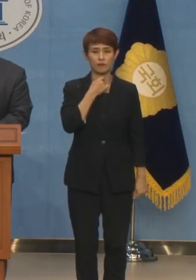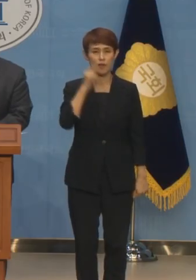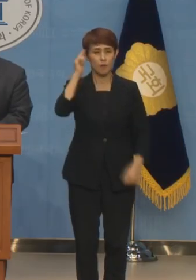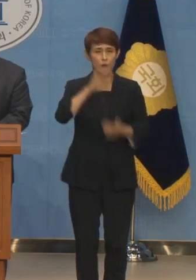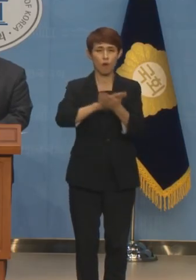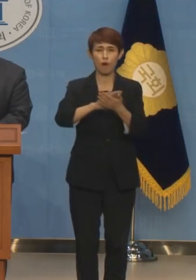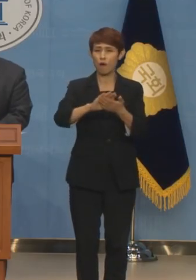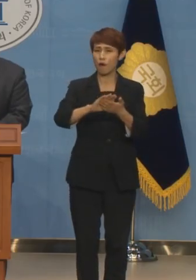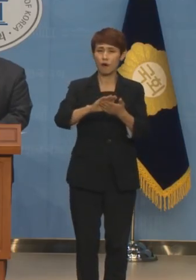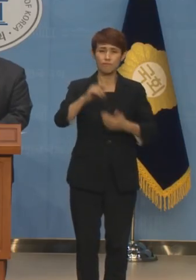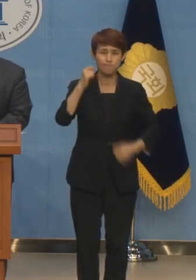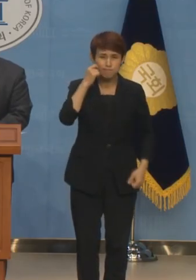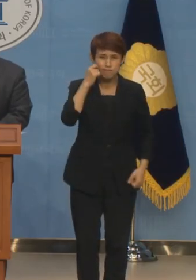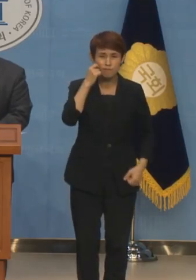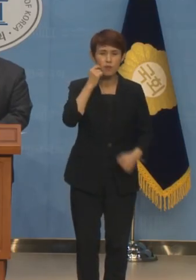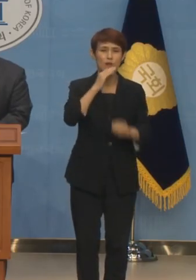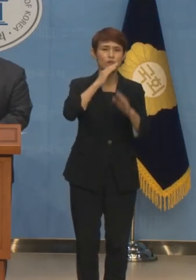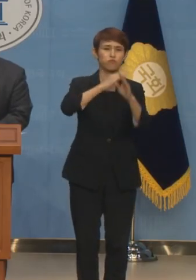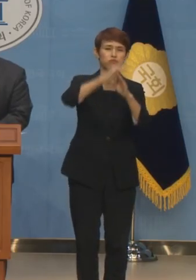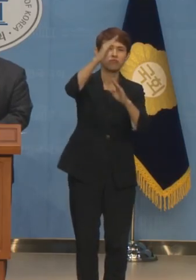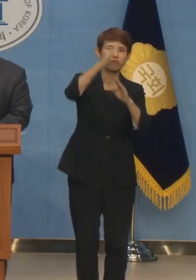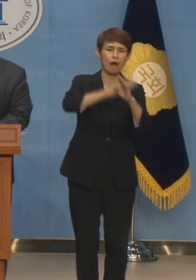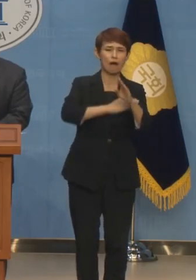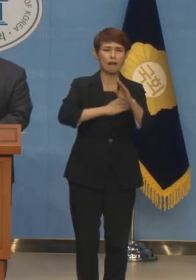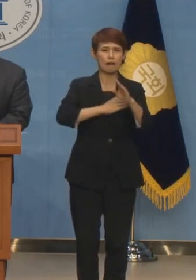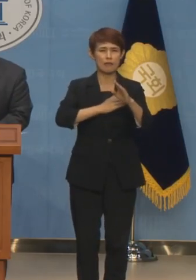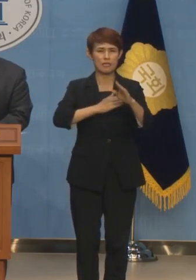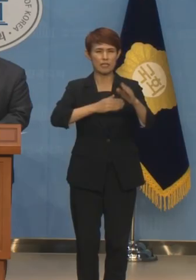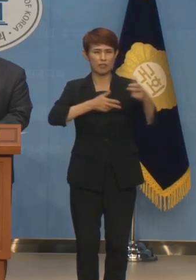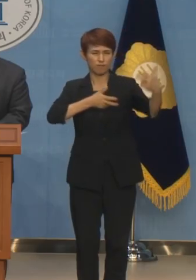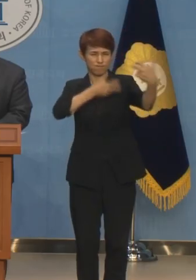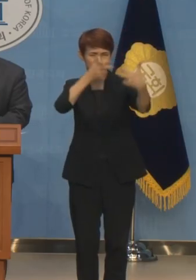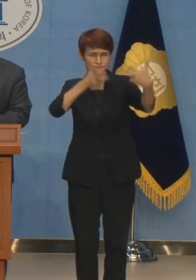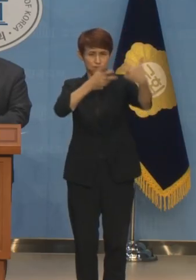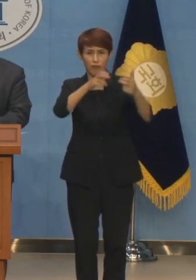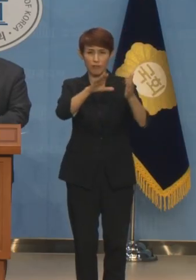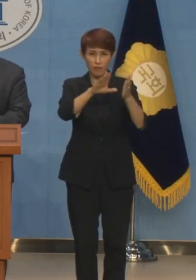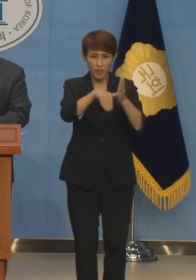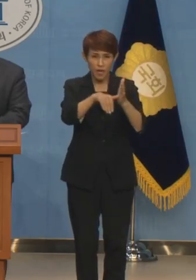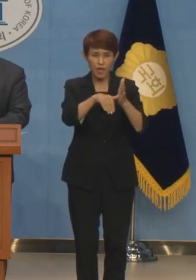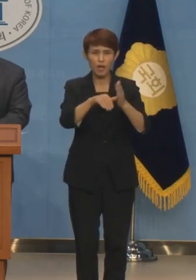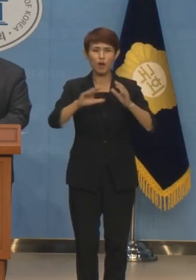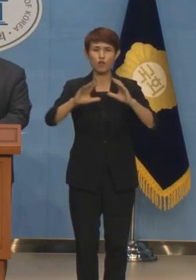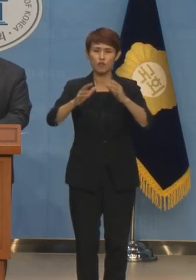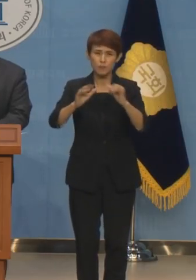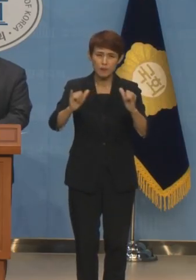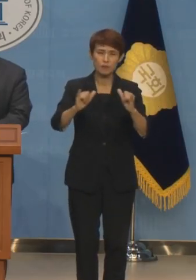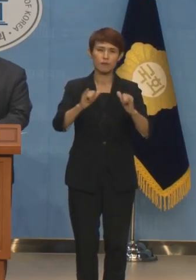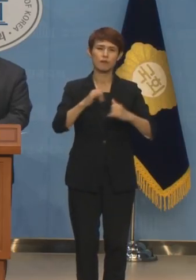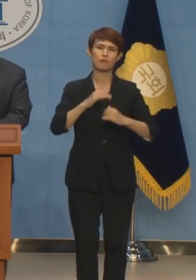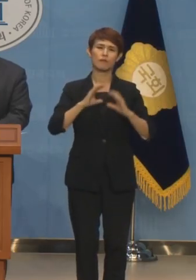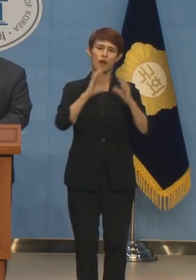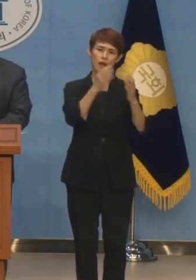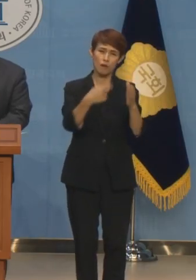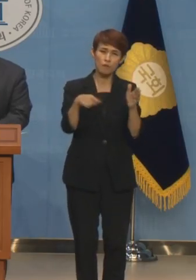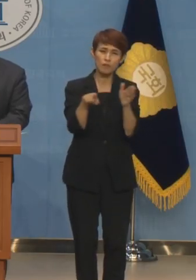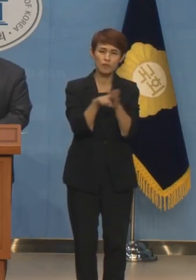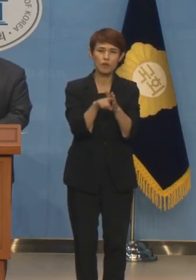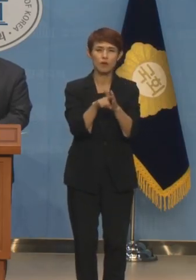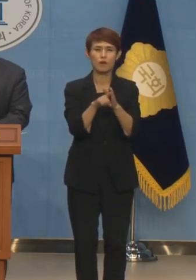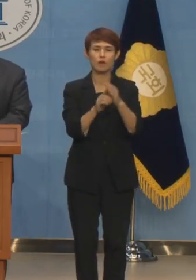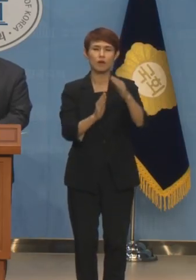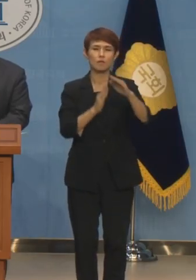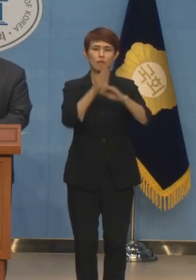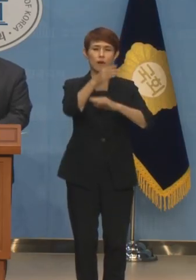평화가 깨지고 남과 북이 강대강 대결로 치닫고 있는 이때 부디 국민과 나라를 지킨다는 마음으로 파주